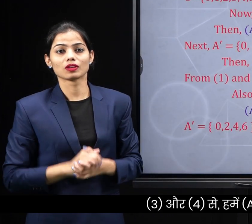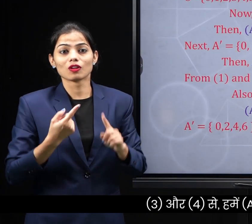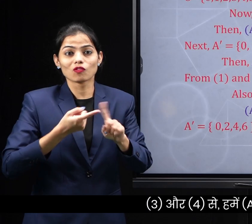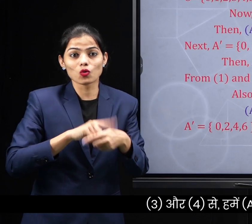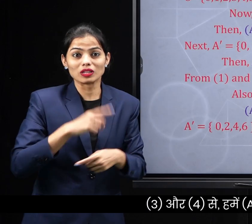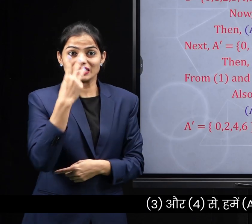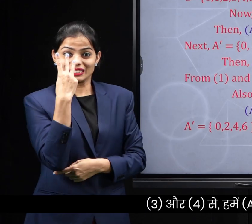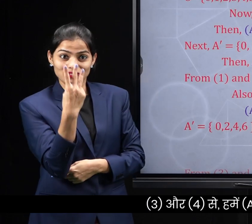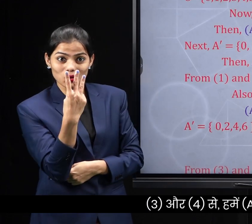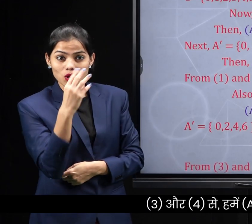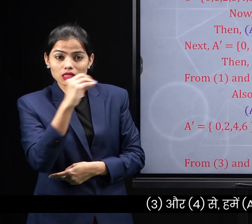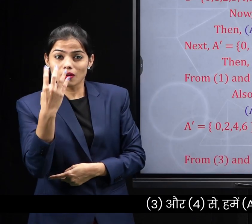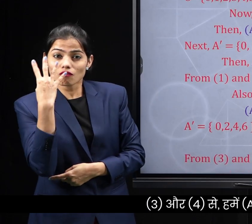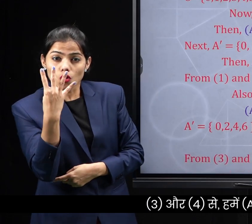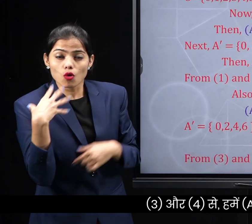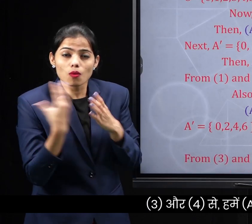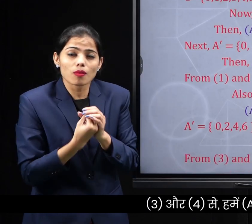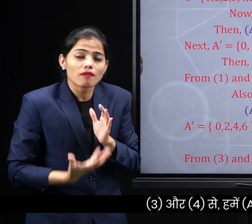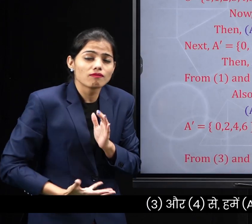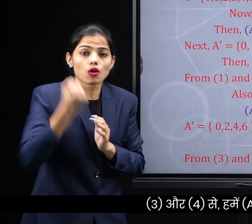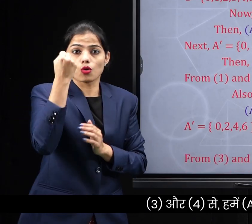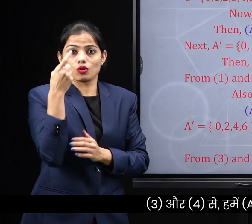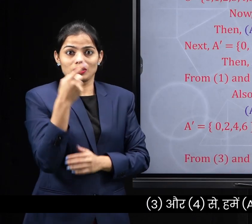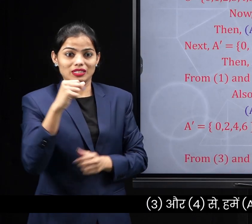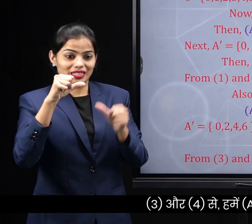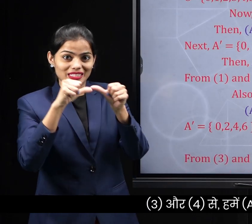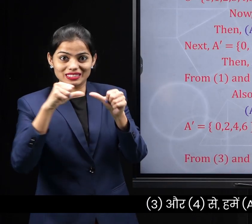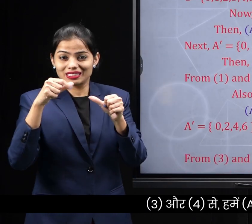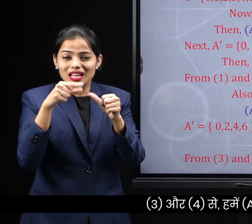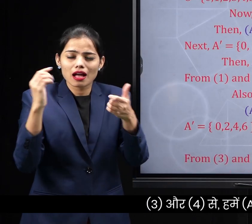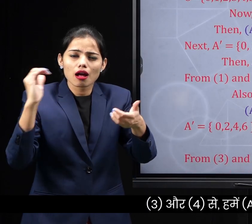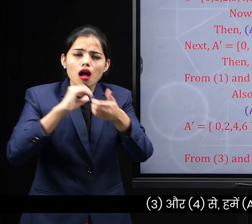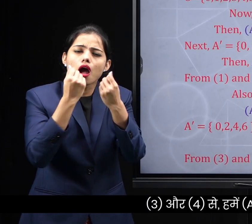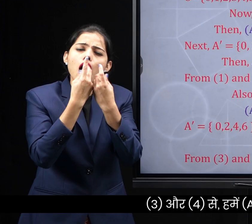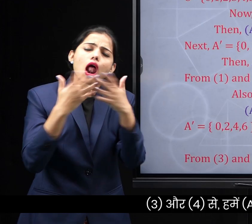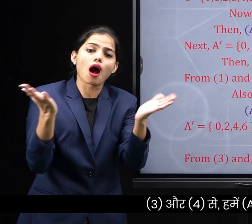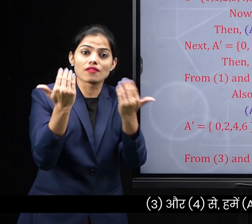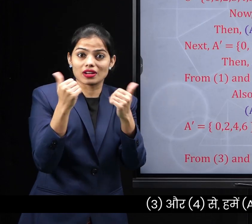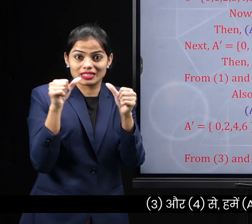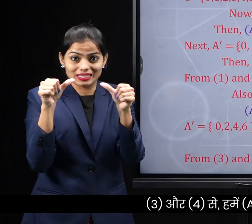3 और 4 से हमें A इंटरसेक्शन B इज इक्वल्स टू A यूनियन B प्राप्त होता